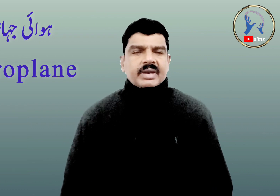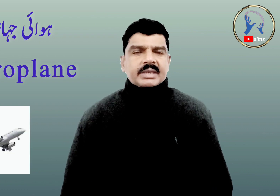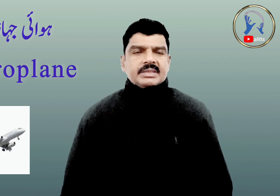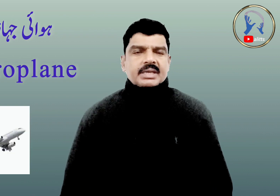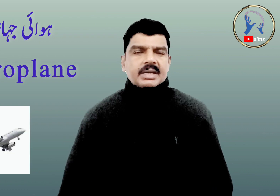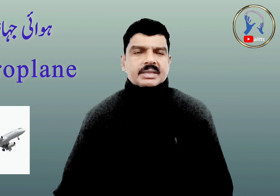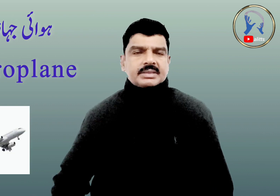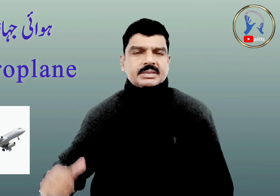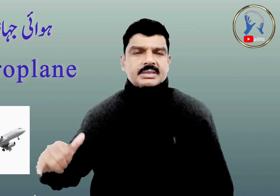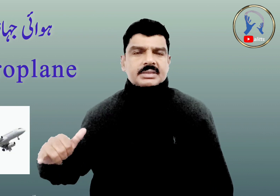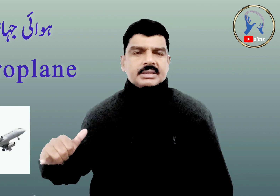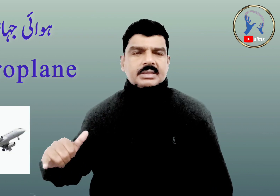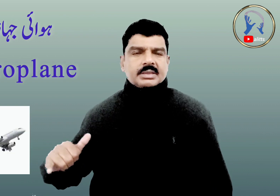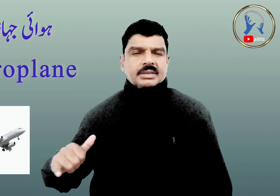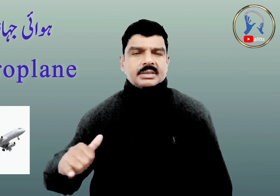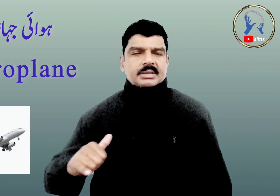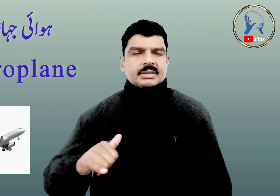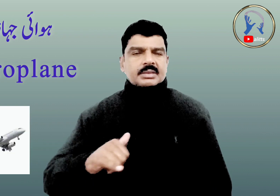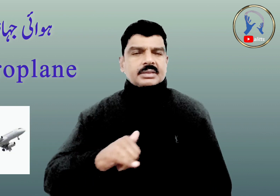हवाई जहाज,